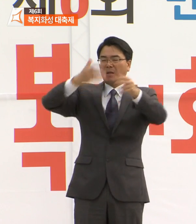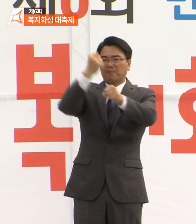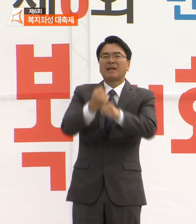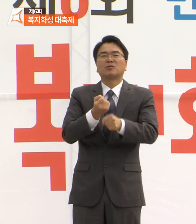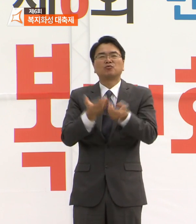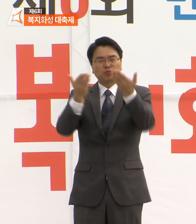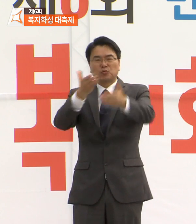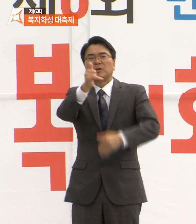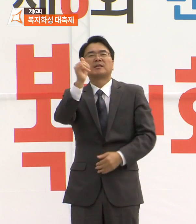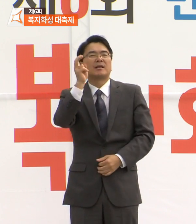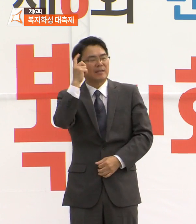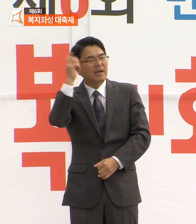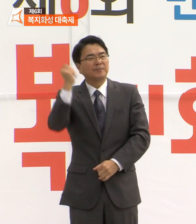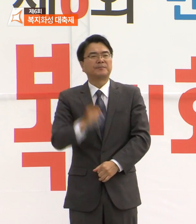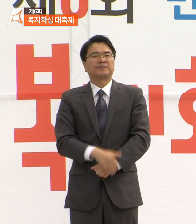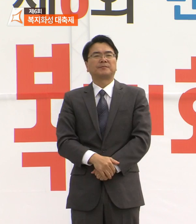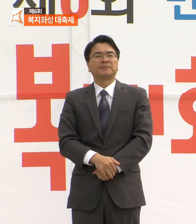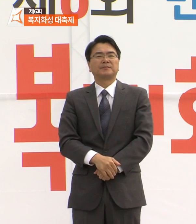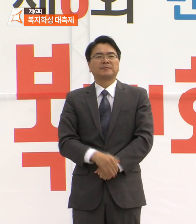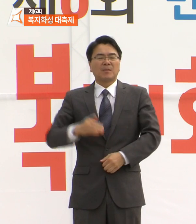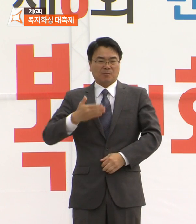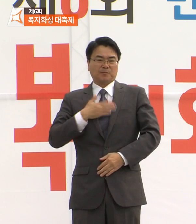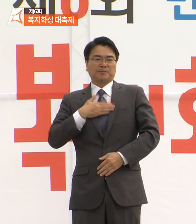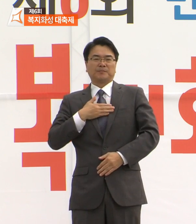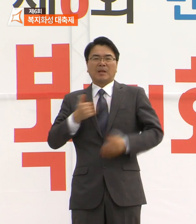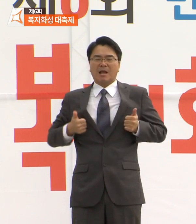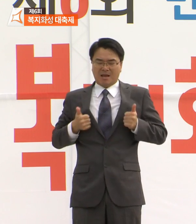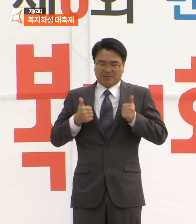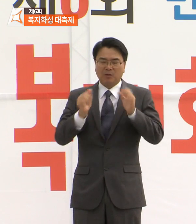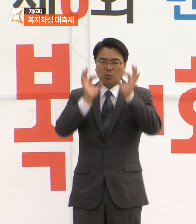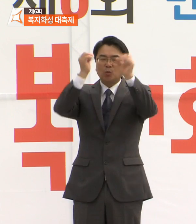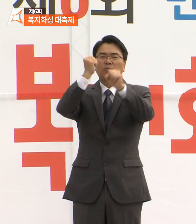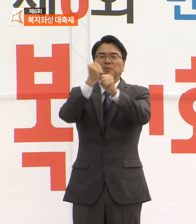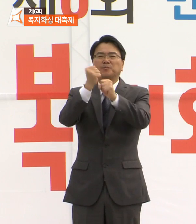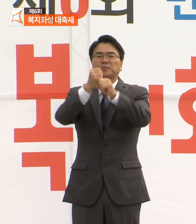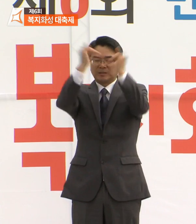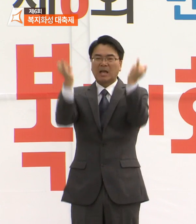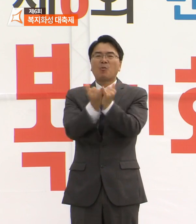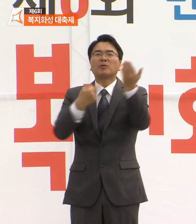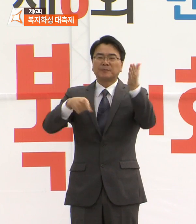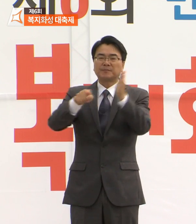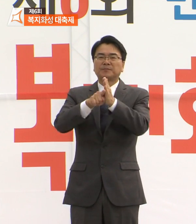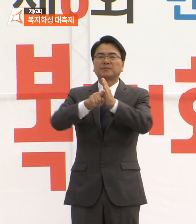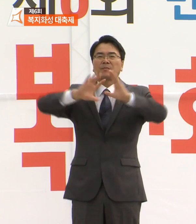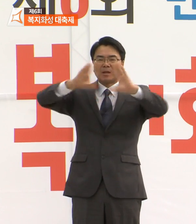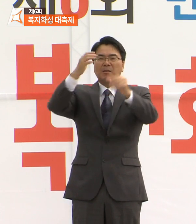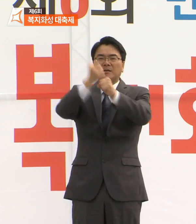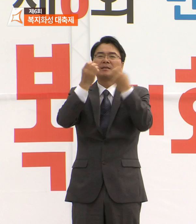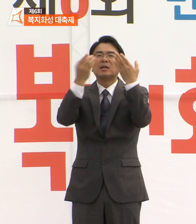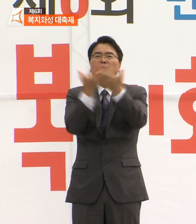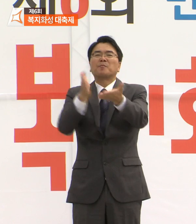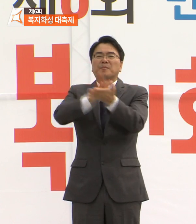만들어줄 수 있다. 이런 거 생각합니다. 저희들도 열심히 노력하겠습니다. 그런 사회 만들기 위해서 대한민국 국가도 개조해야 되고